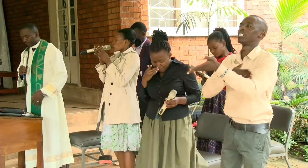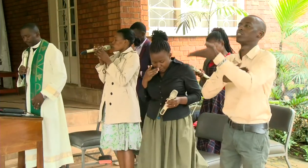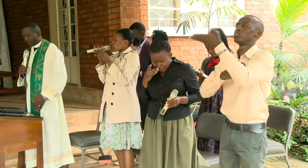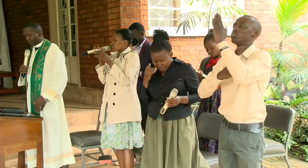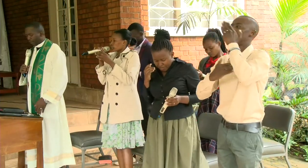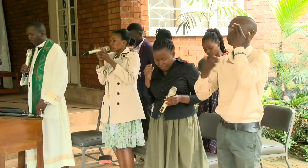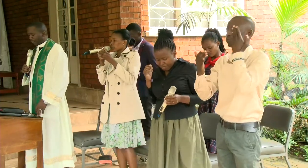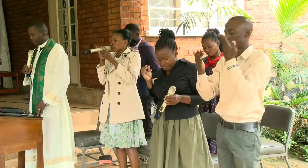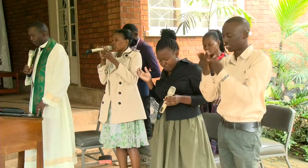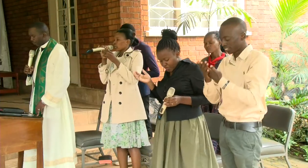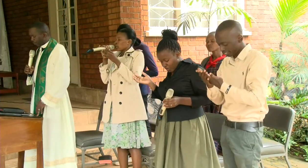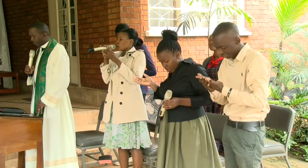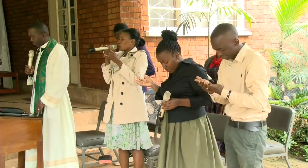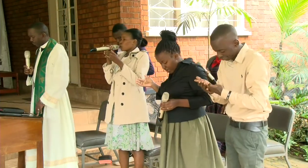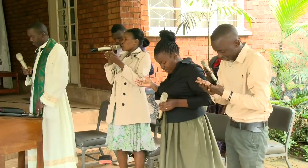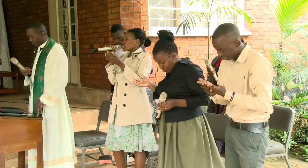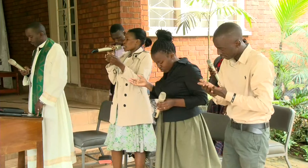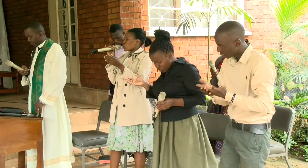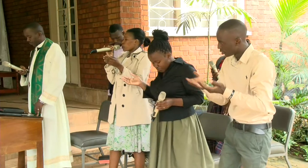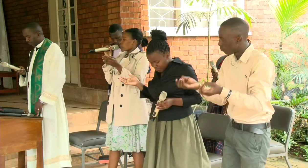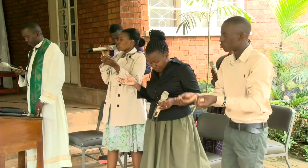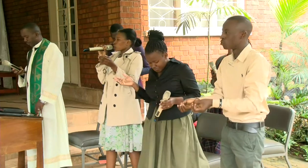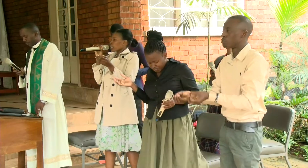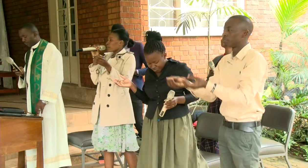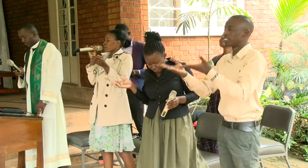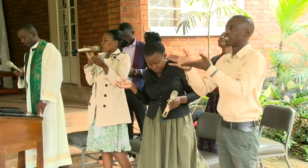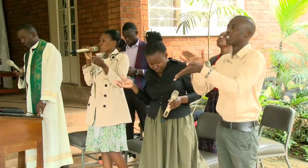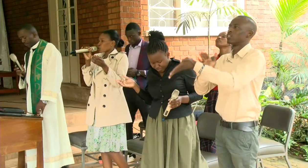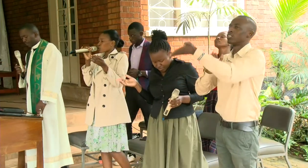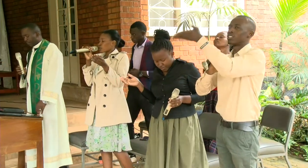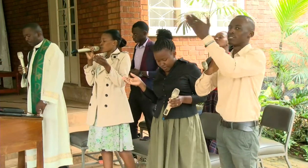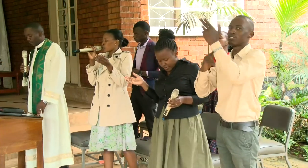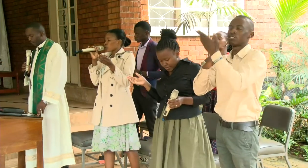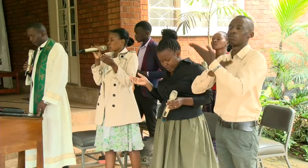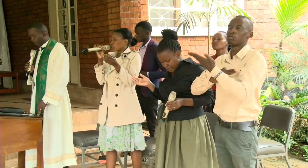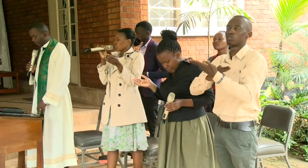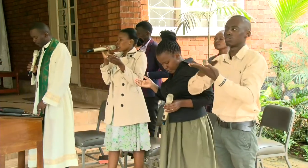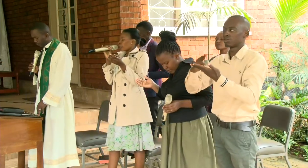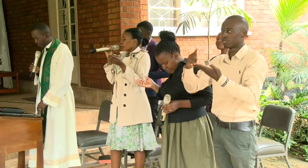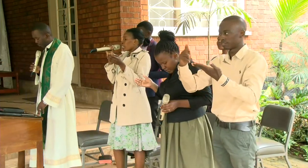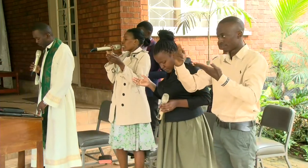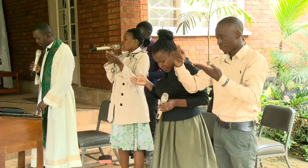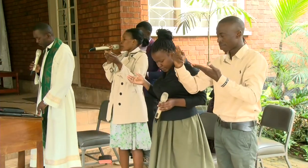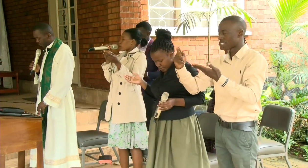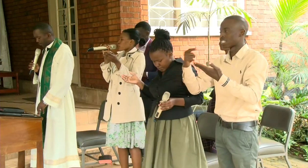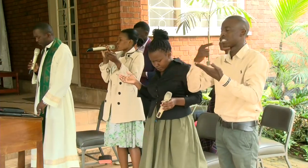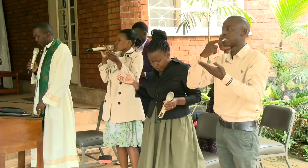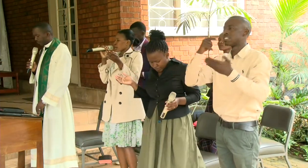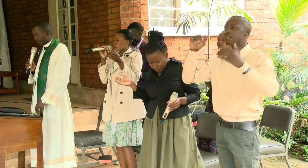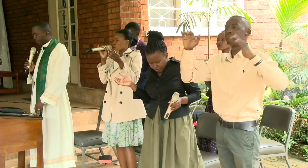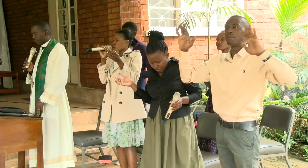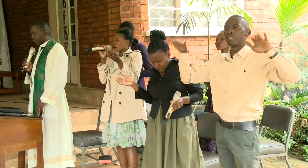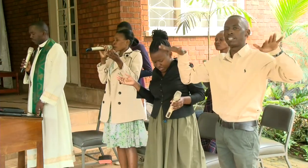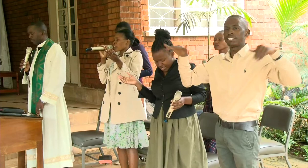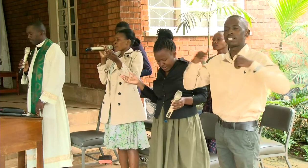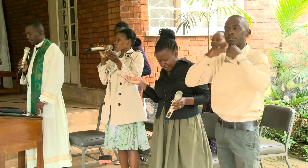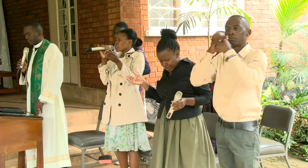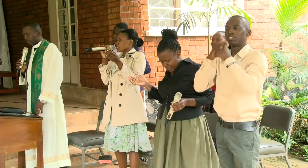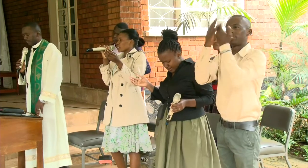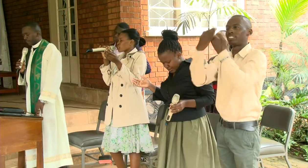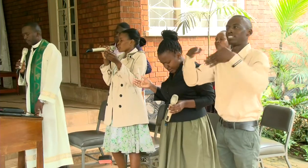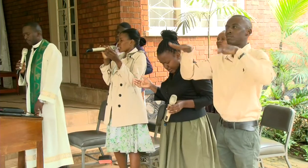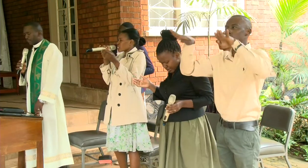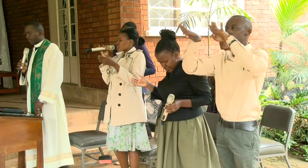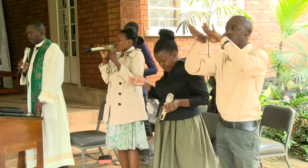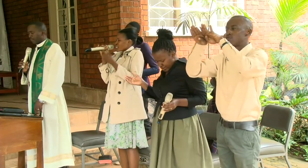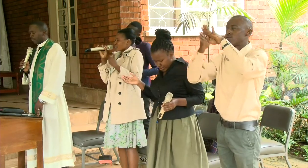Katonda omulungi mugulumiza katonda afa omutukuvu bamalayika bamusinza mugulu eyo naffe